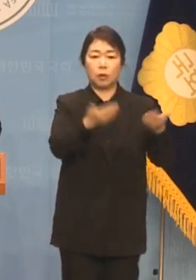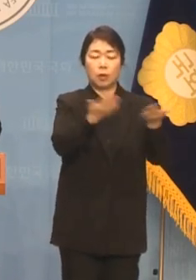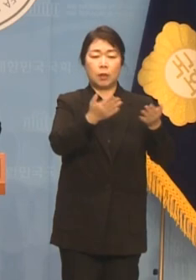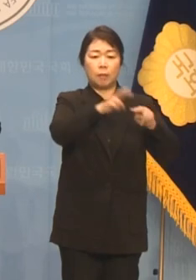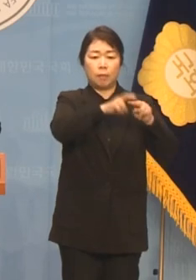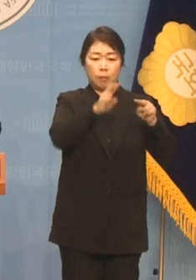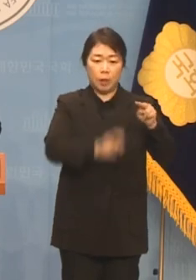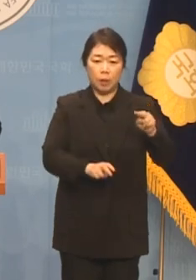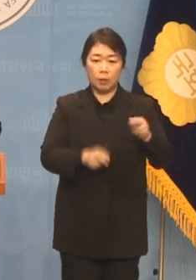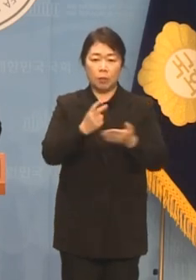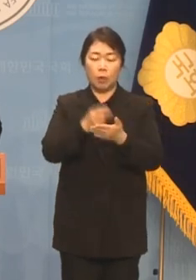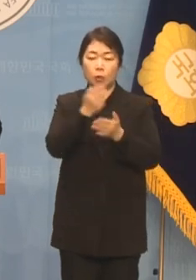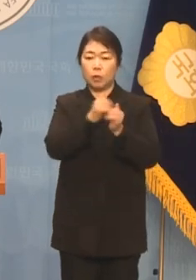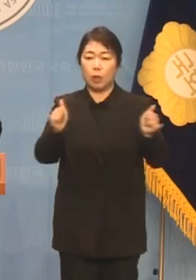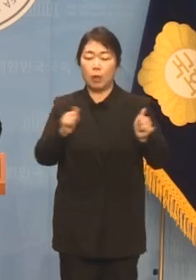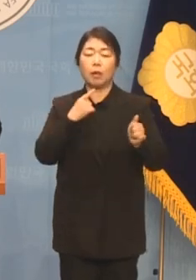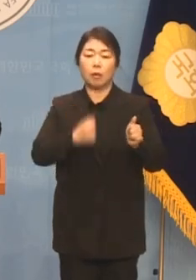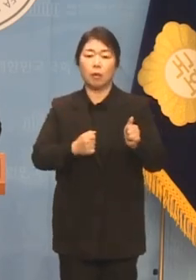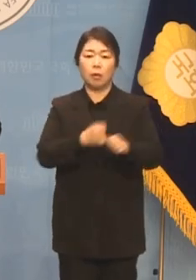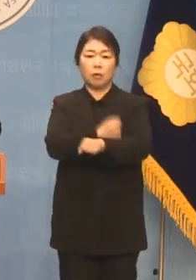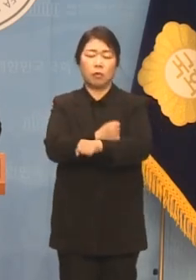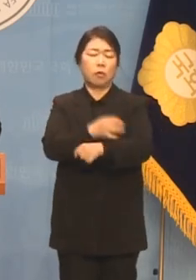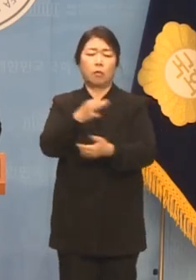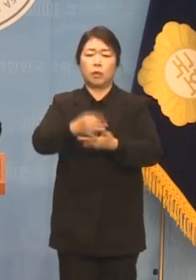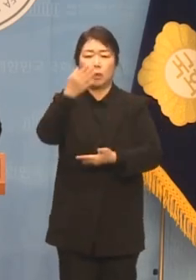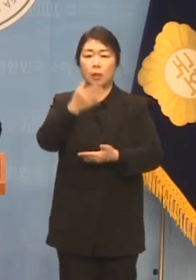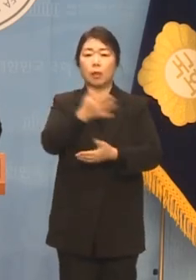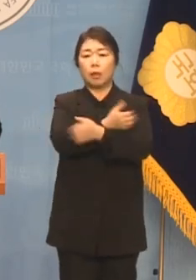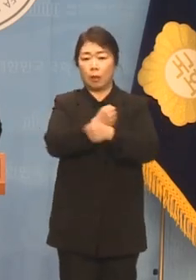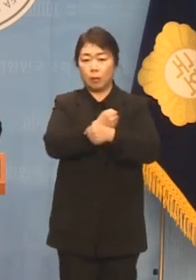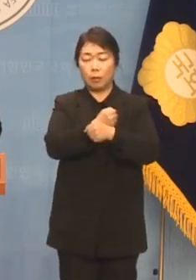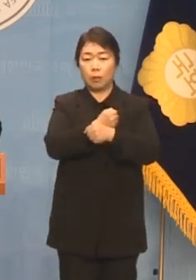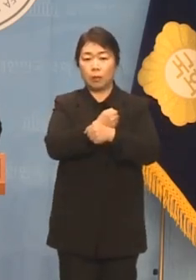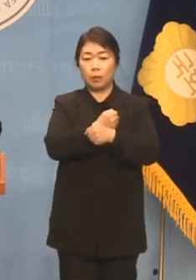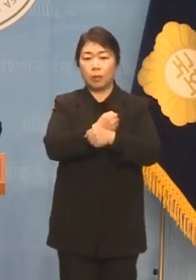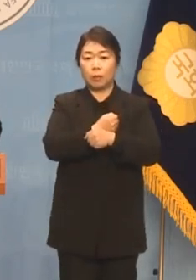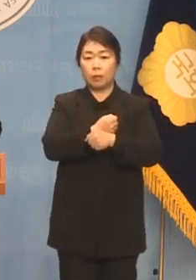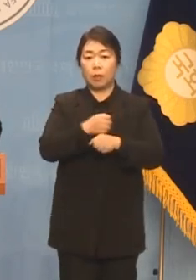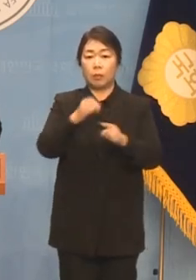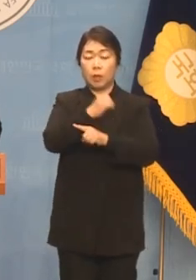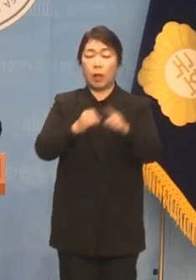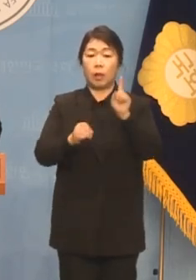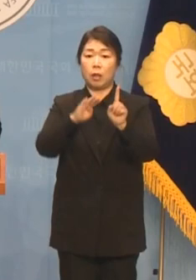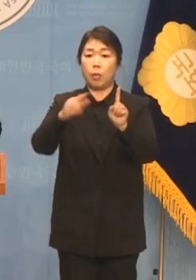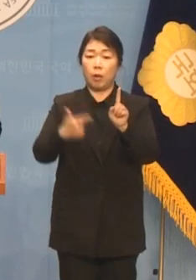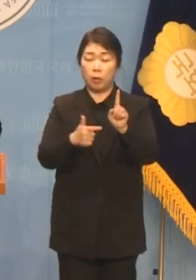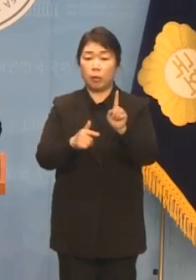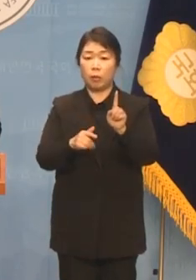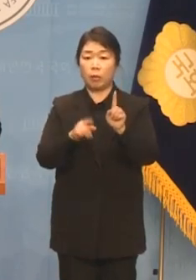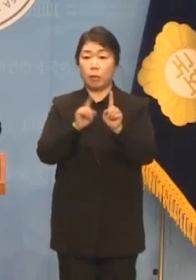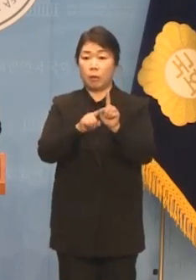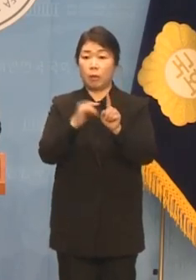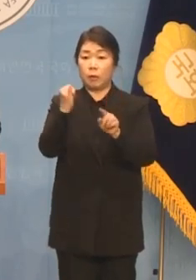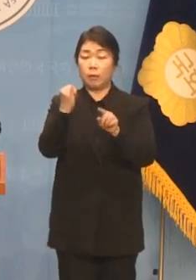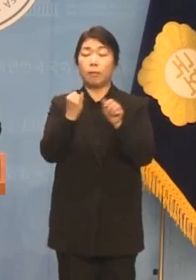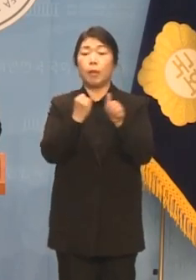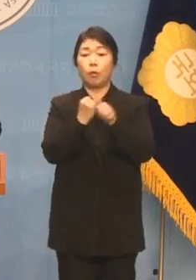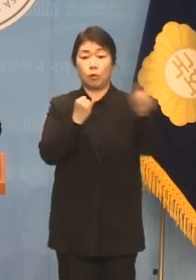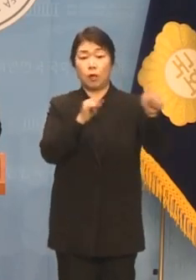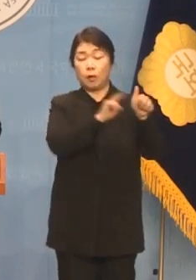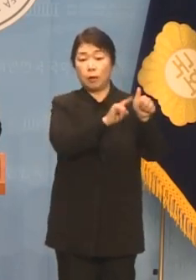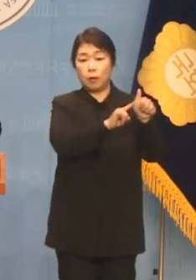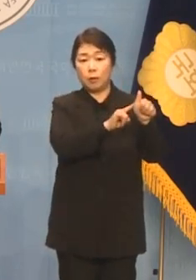조국 혁신단 비례 1번 박은정 후보의 배우자는 다단계 사기 사건 회사 대표로부터